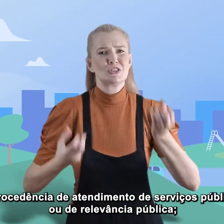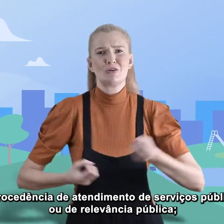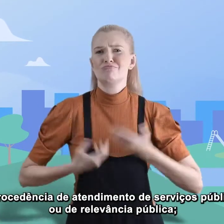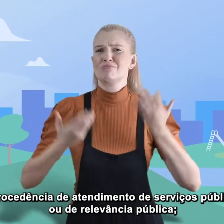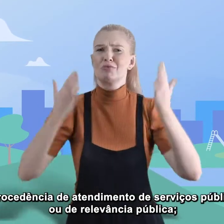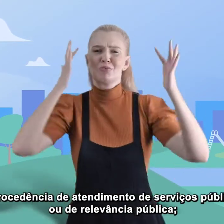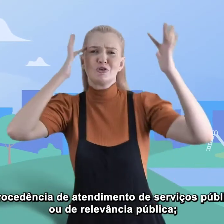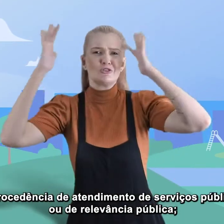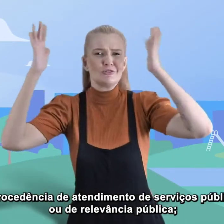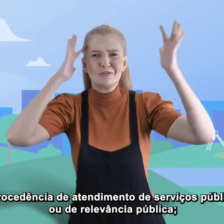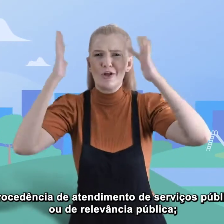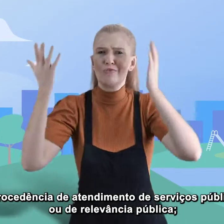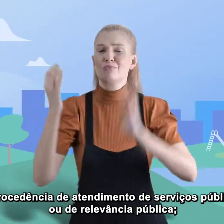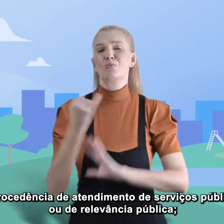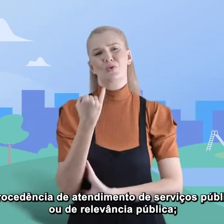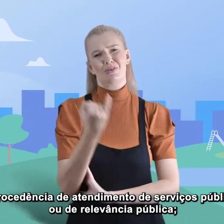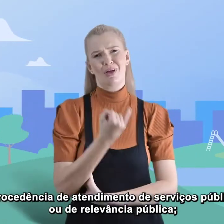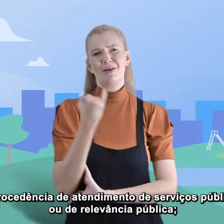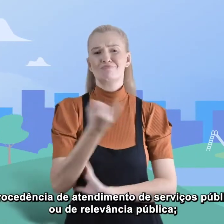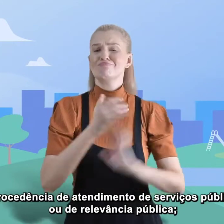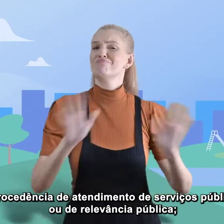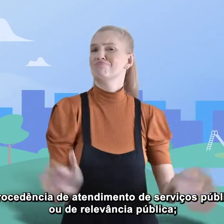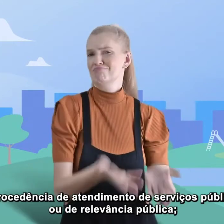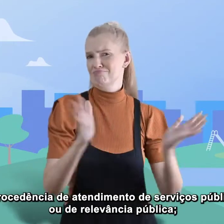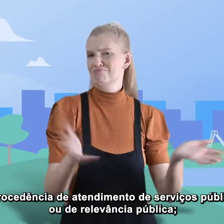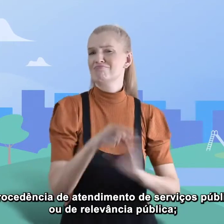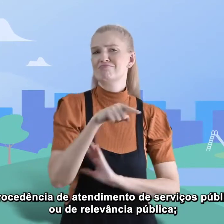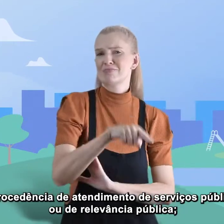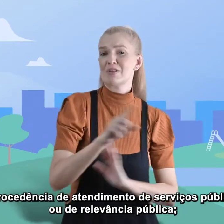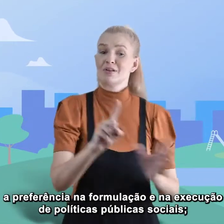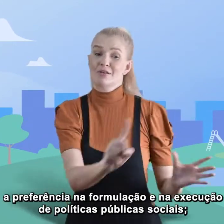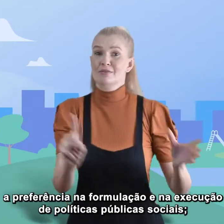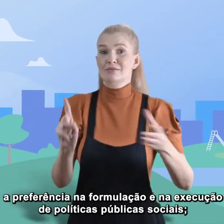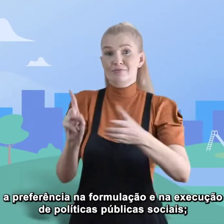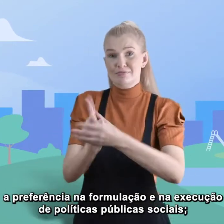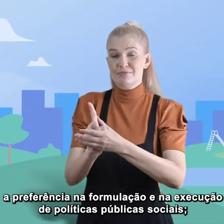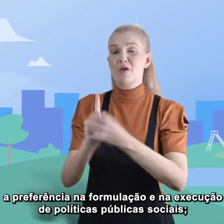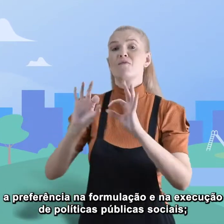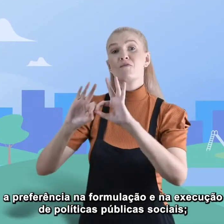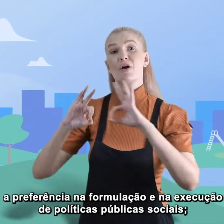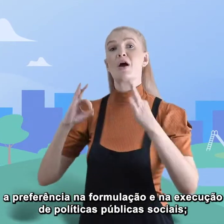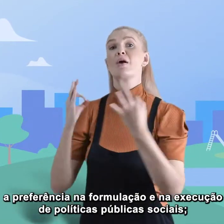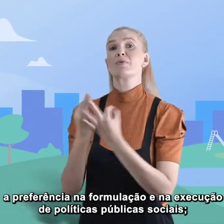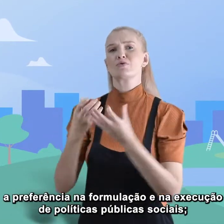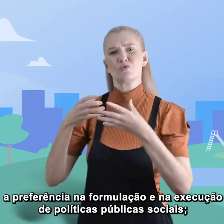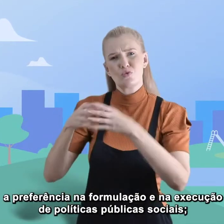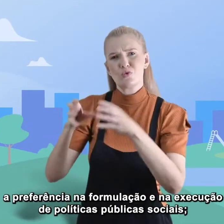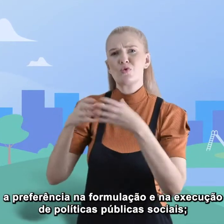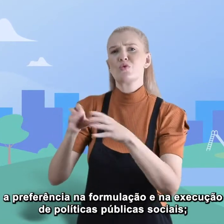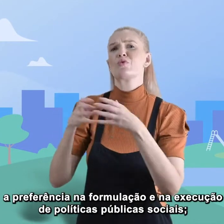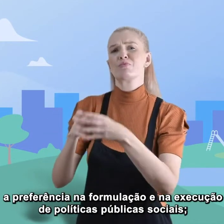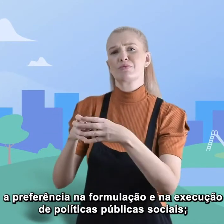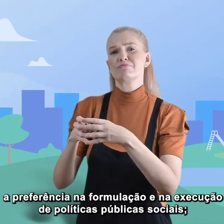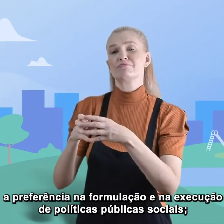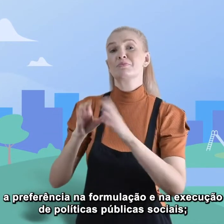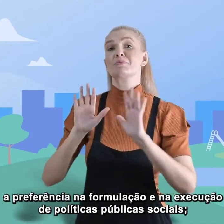de atendimento de serviços públicos ou de relevância pública, a preferência na formulação e na execução de políticas públicas